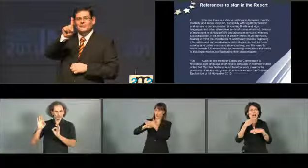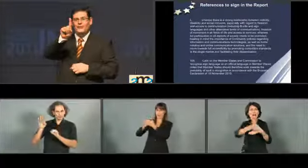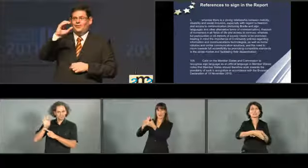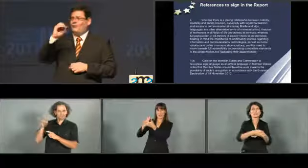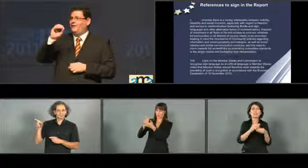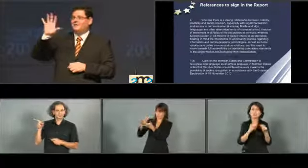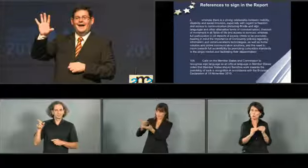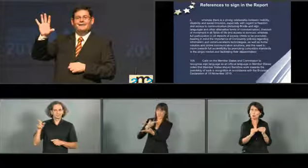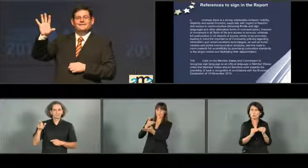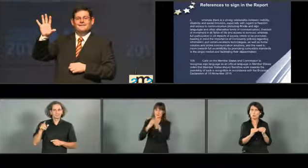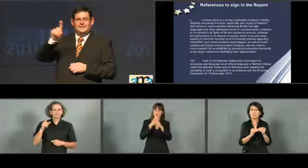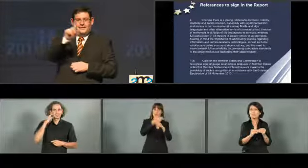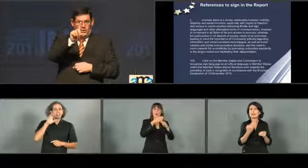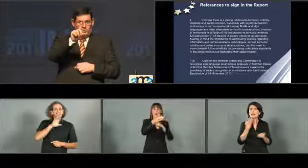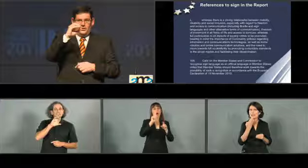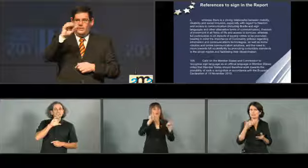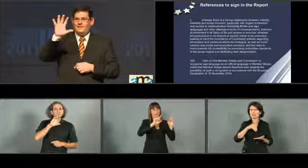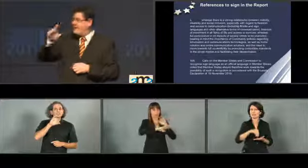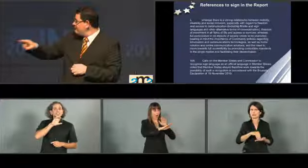prendre connaissance derrière moi.